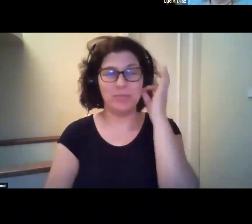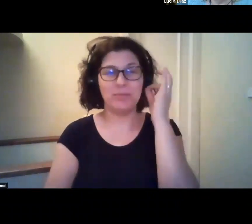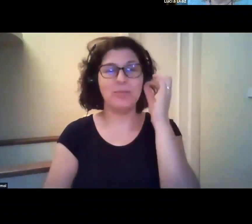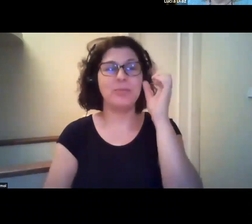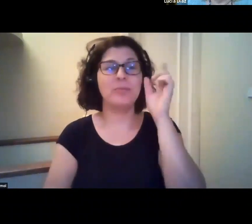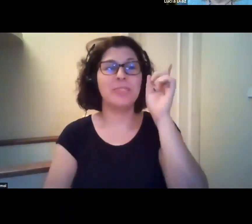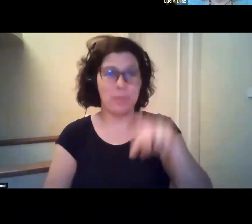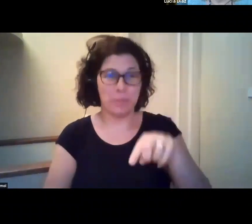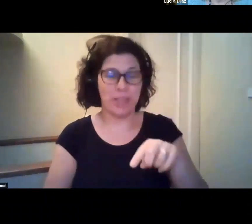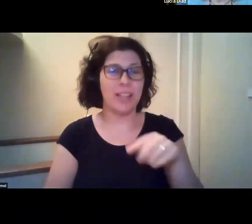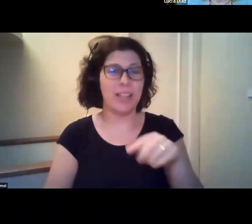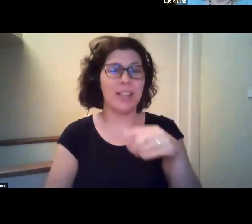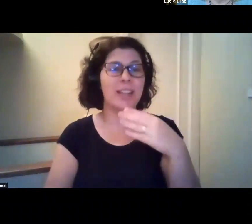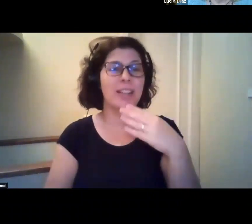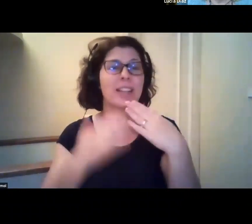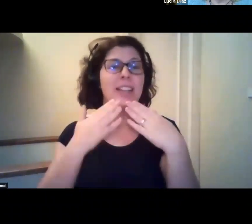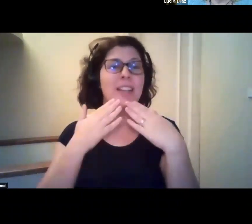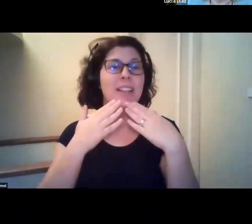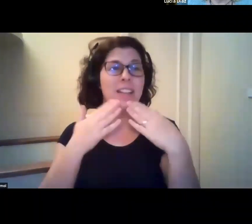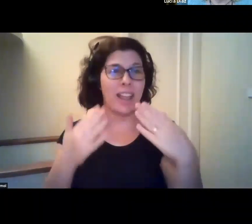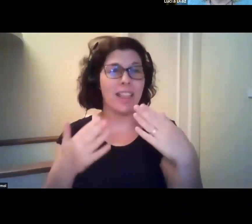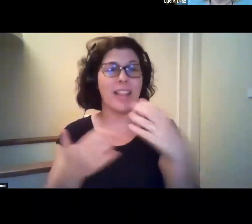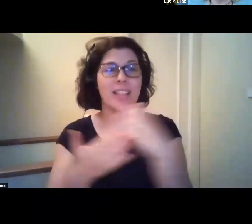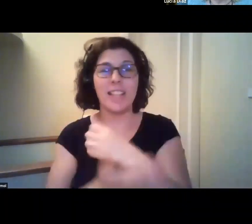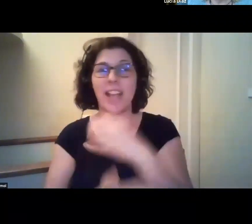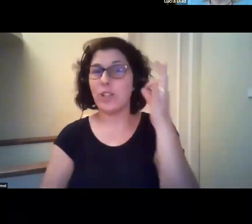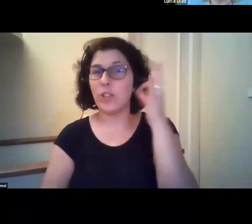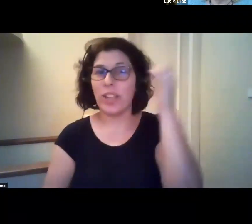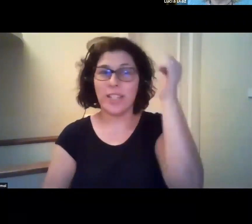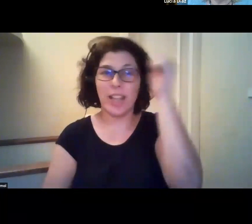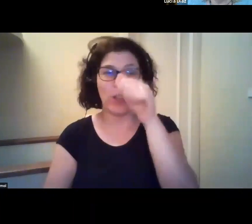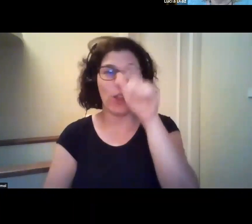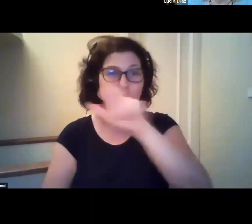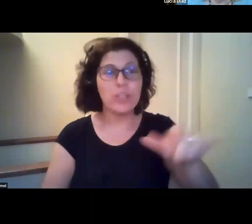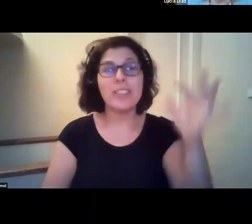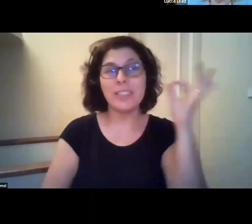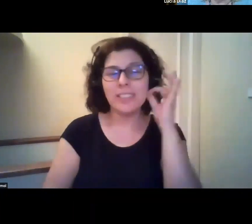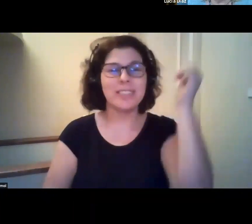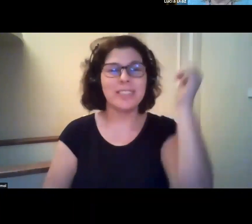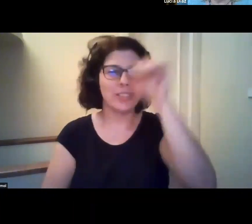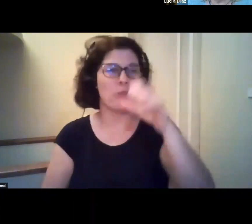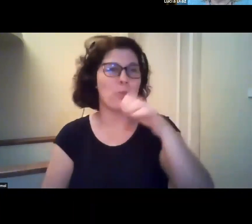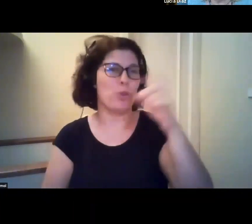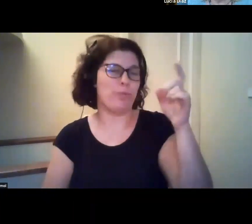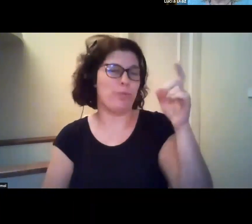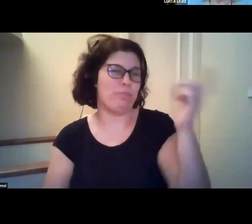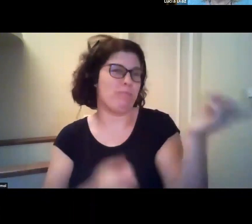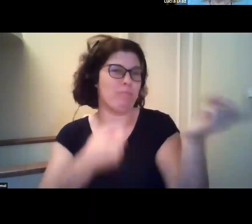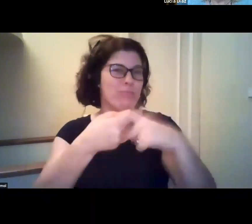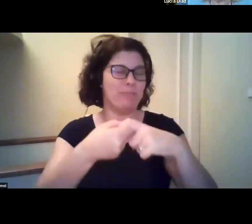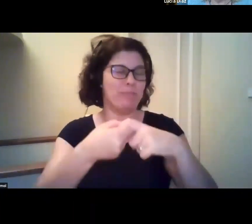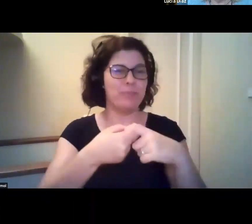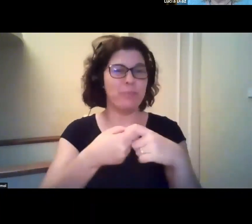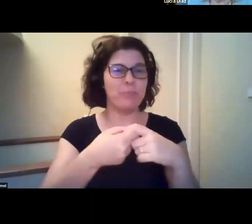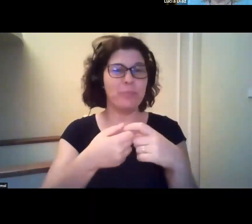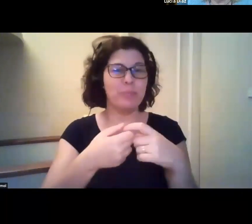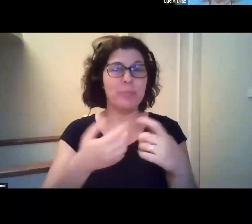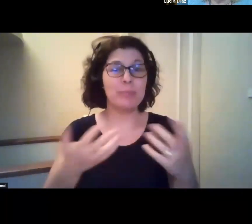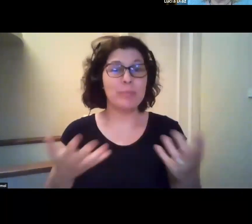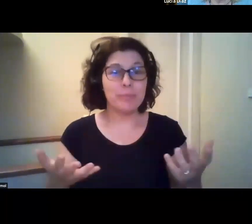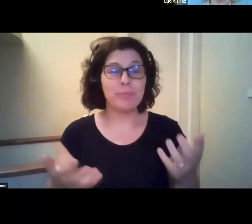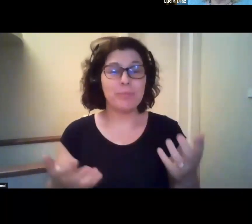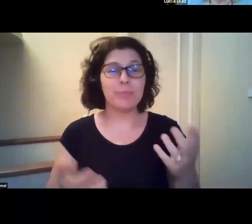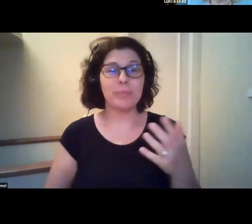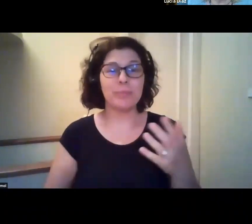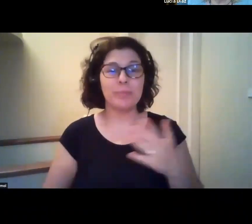a todas y a todos, a vosotras, a vosotros, por estar hoy aquí. Y la idea